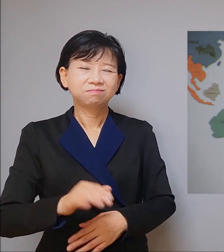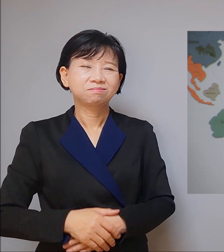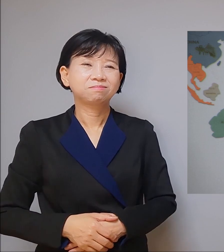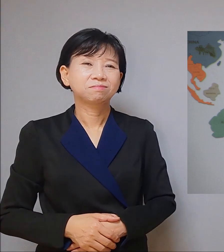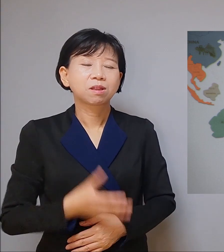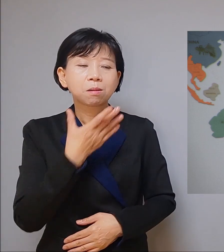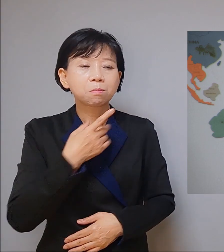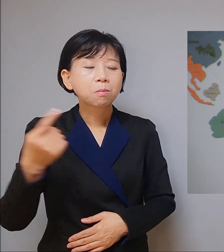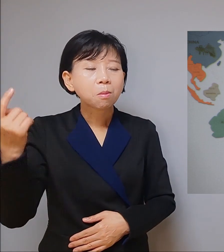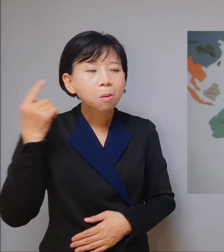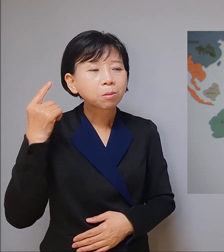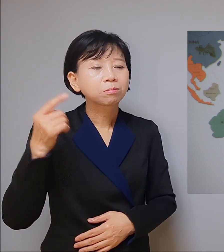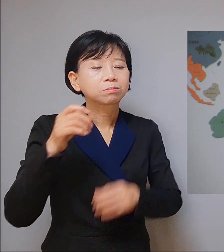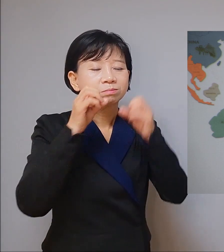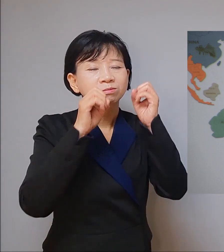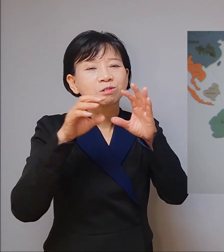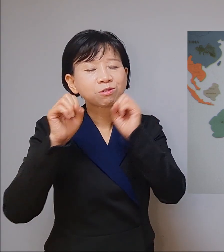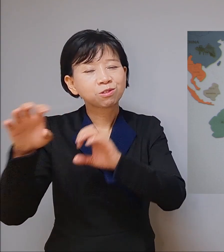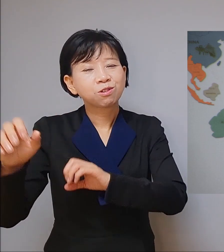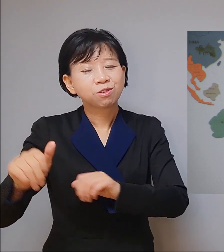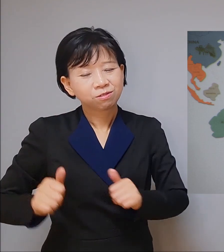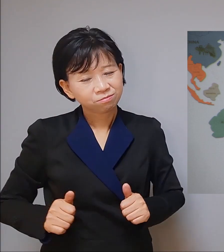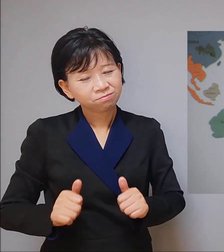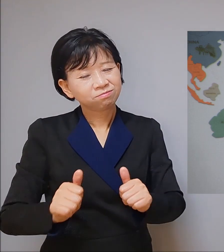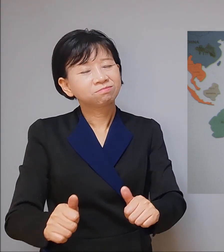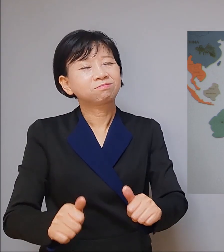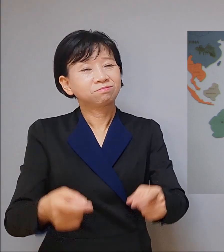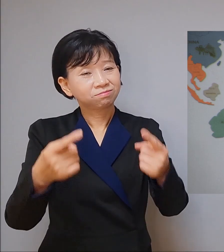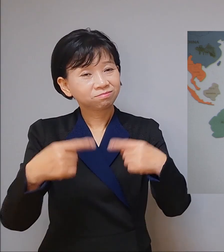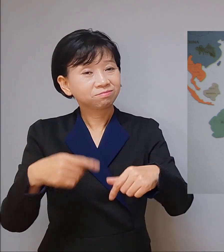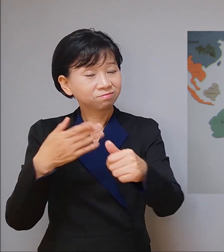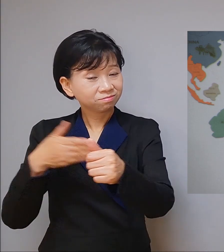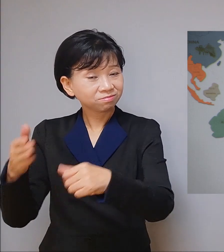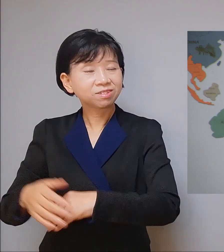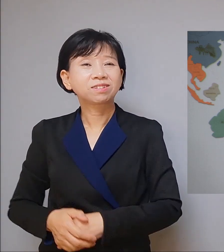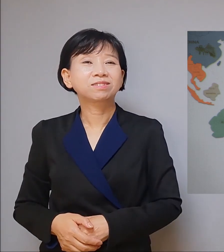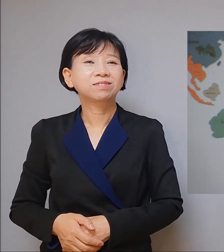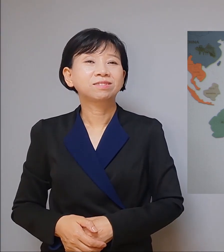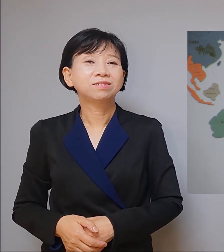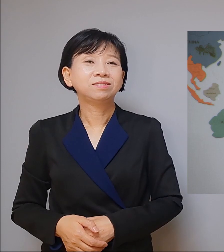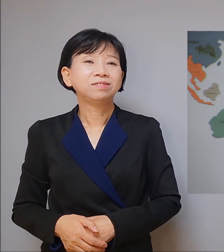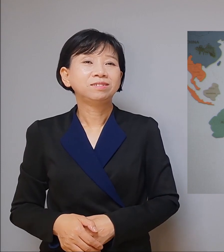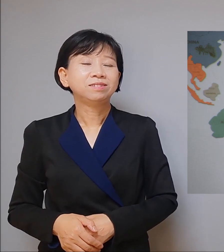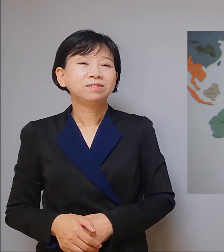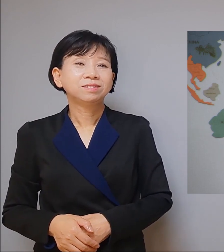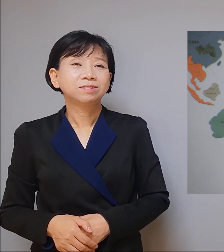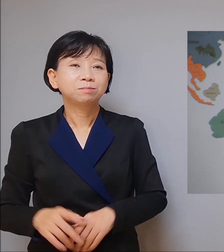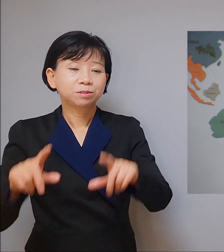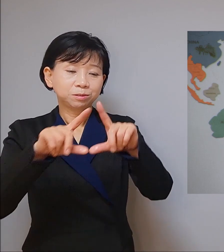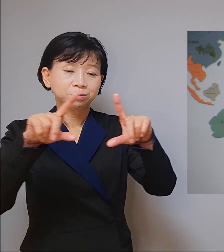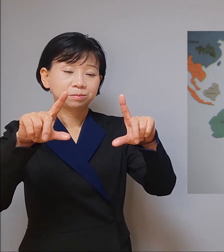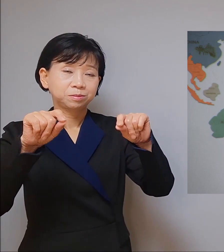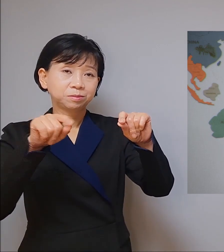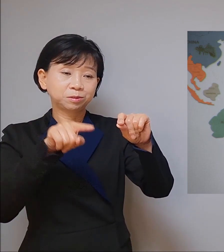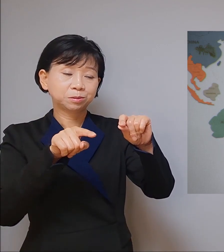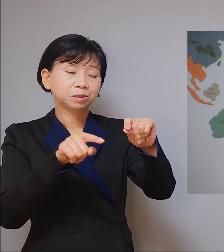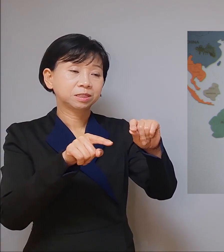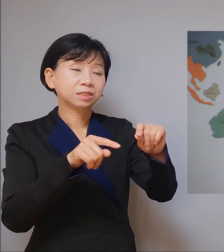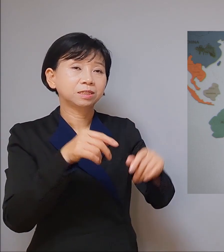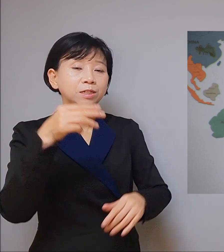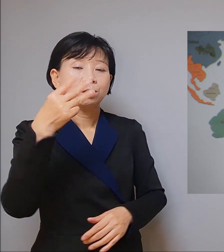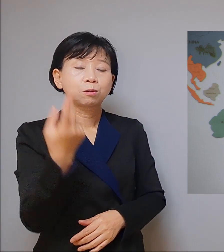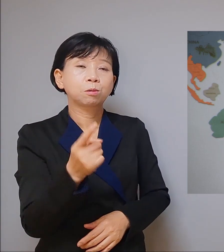복음의 현장에 참여하셨으면 좋겠습니다. 그리고 나서 우리 조그마한 이 종이가 저기 로비에